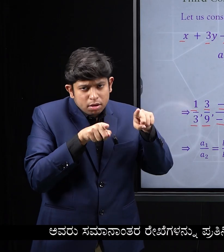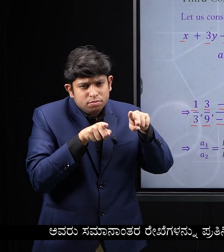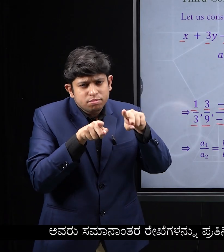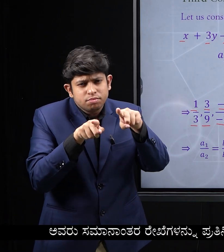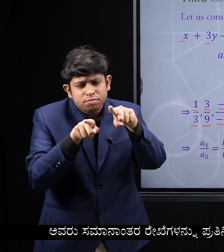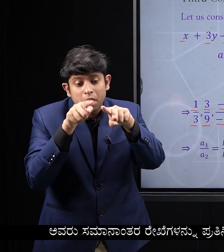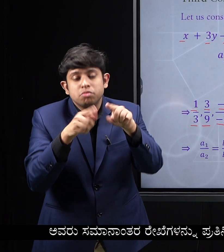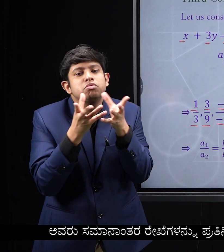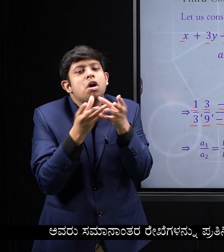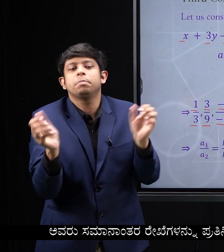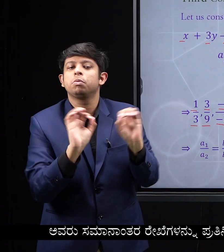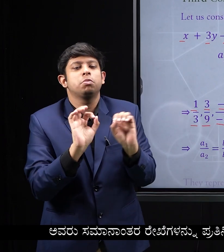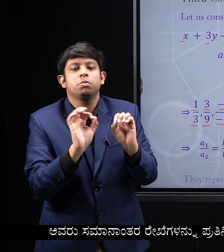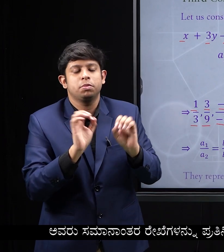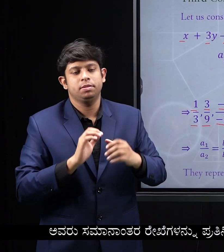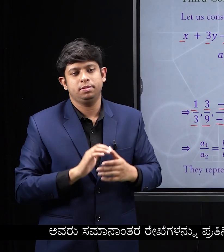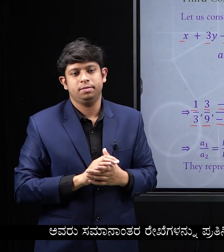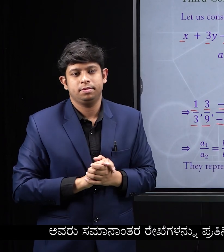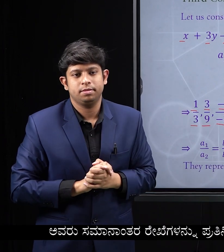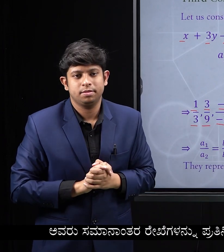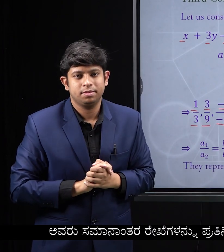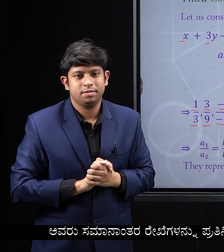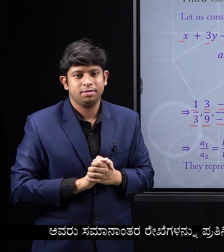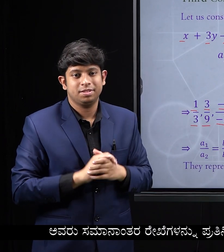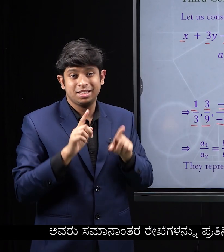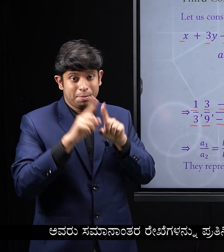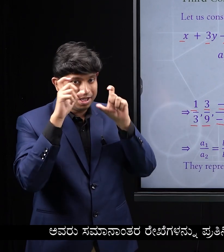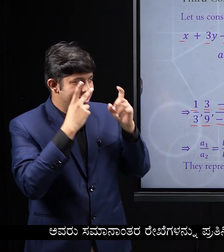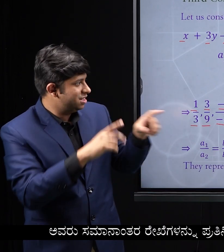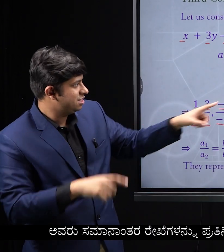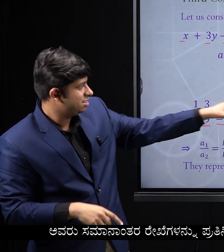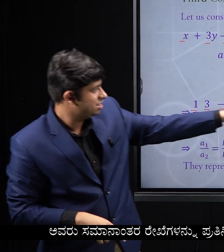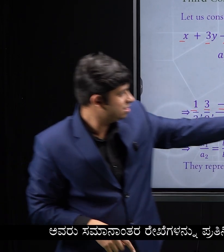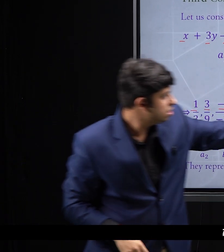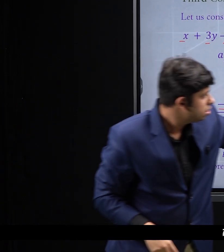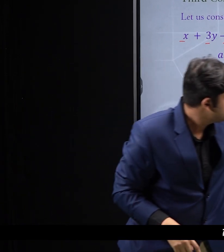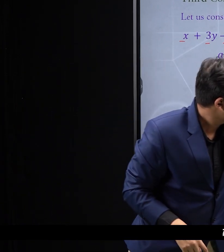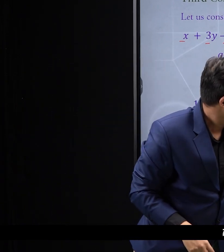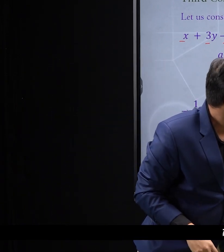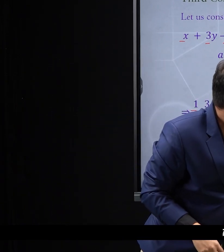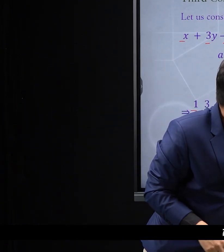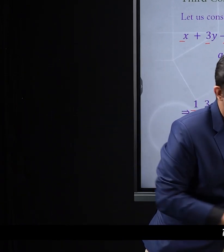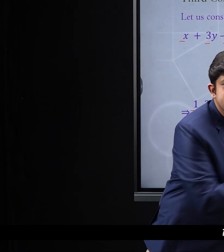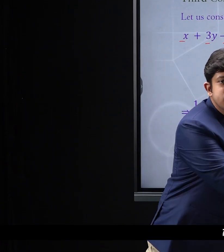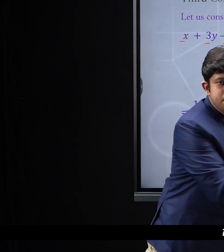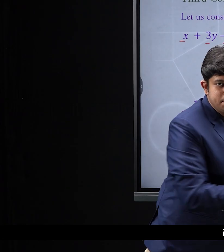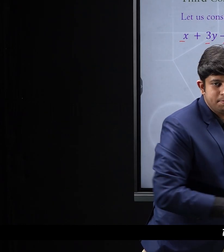ಸಮಾನಾಂತರ ರೇಖೆಗಳನ್ನು ಪ್ರತಿನಿಧಿಸುತ್ತಾರೆ ಮತ್ತು ಯಾವುದೇ ಪರಿಹಾರವನ್ನು ಹೊಂದಿಲ್ಲ. ಗ್ರಾಫಿಕಲ್ ವಿಧಾನ.